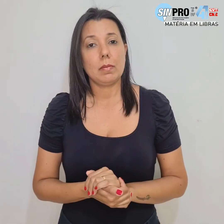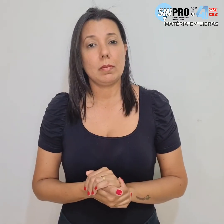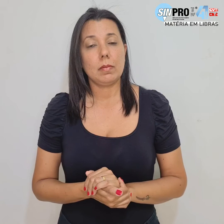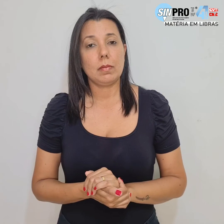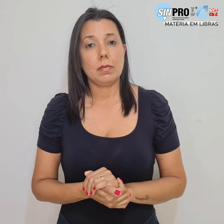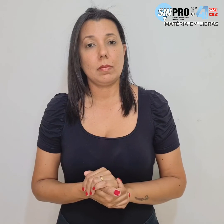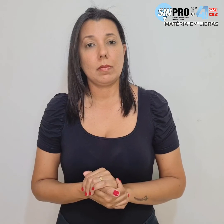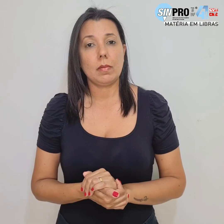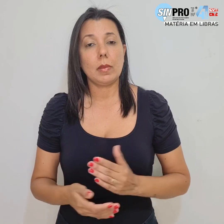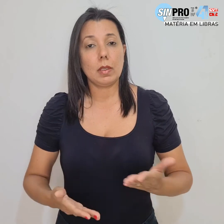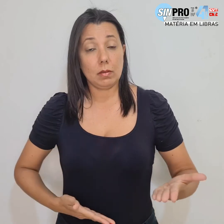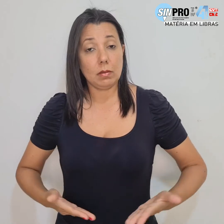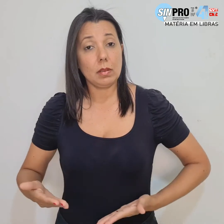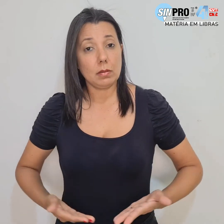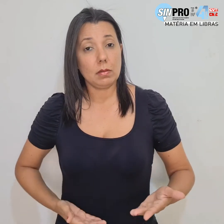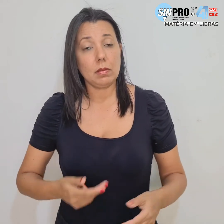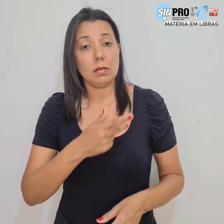no serviço público